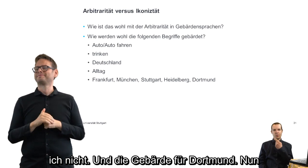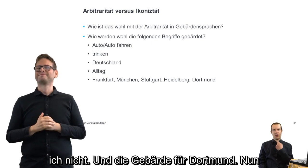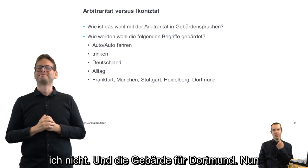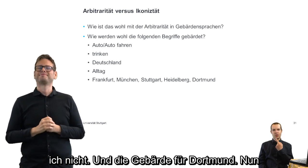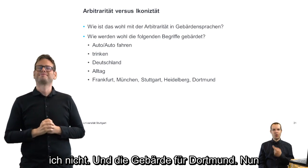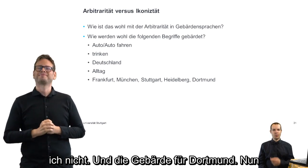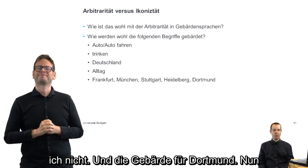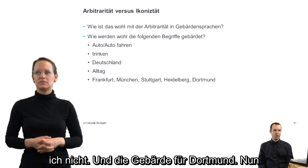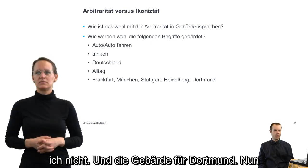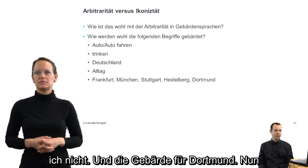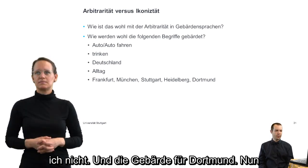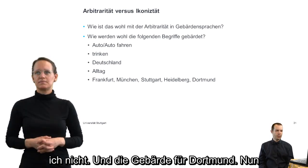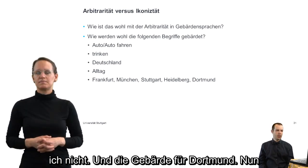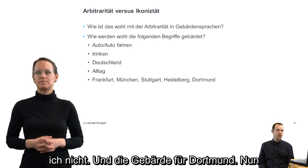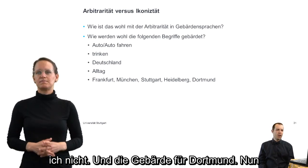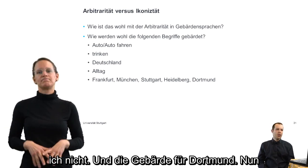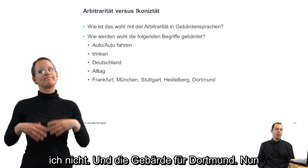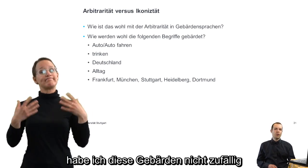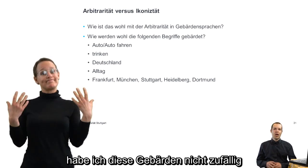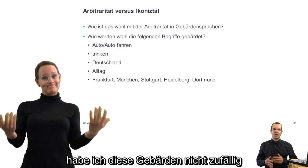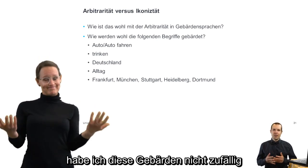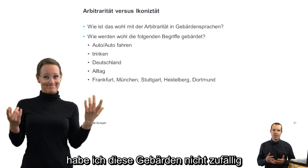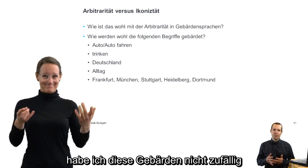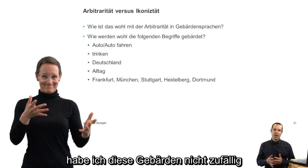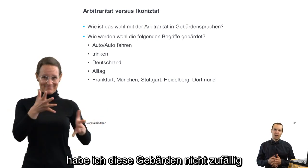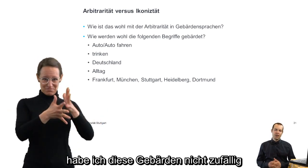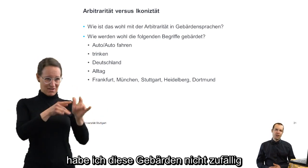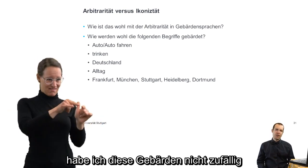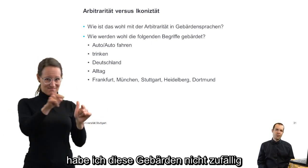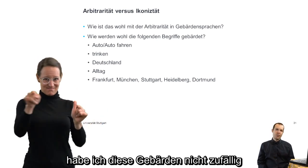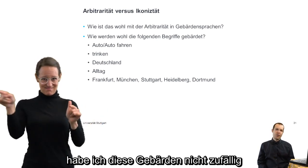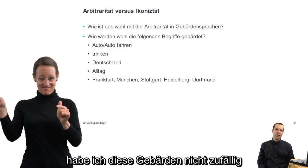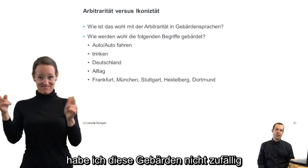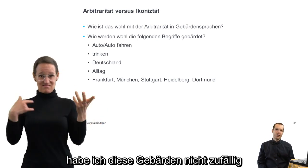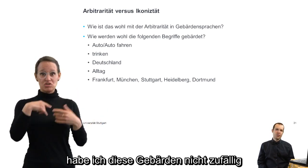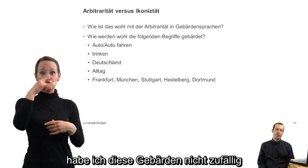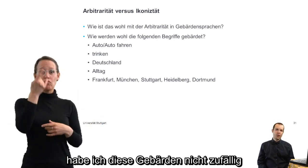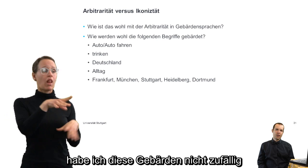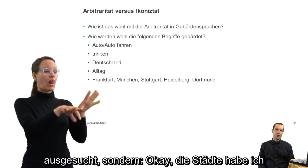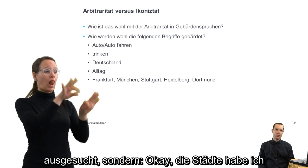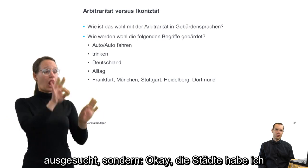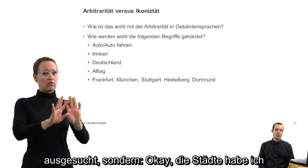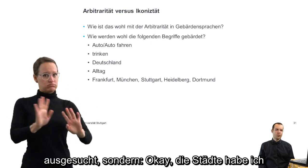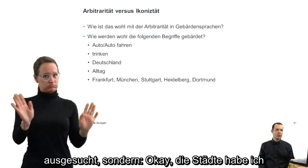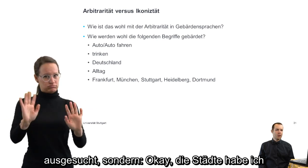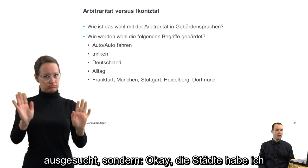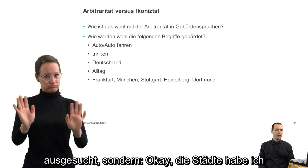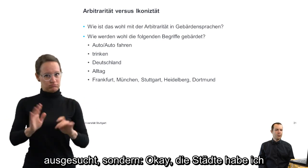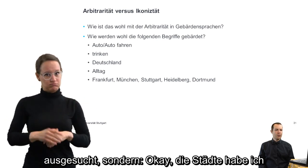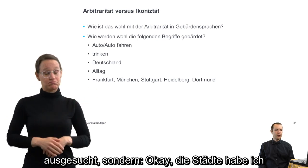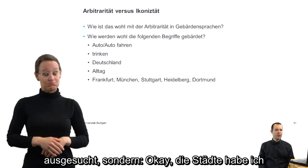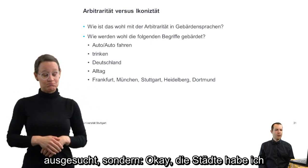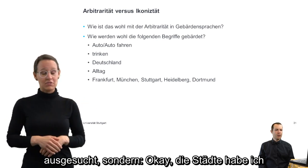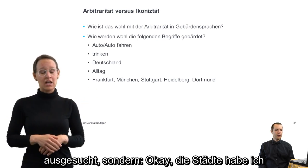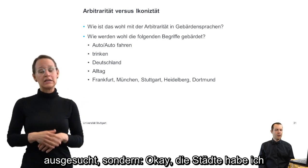Und die Gebärde für Dortmund. Nun, da habe ich diese Gebärden nicht zufällig ausgesucht, sondern